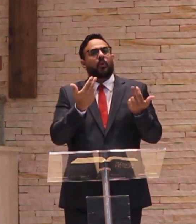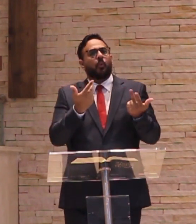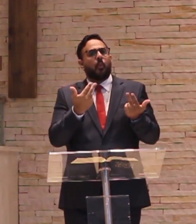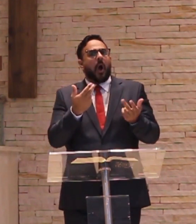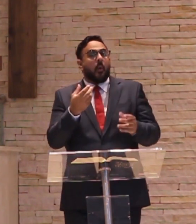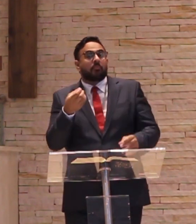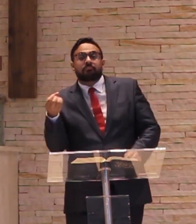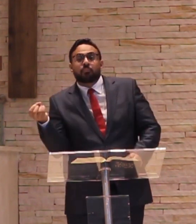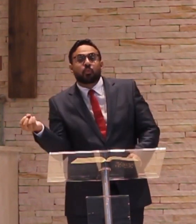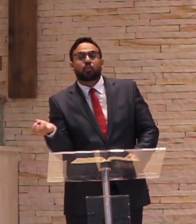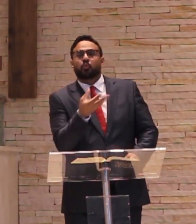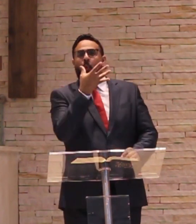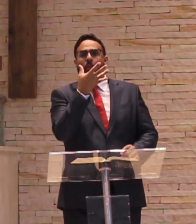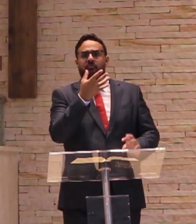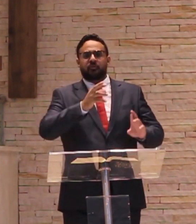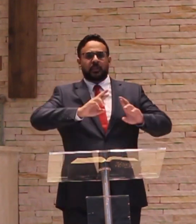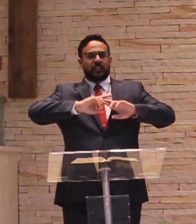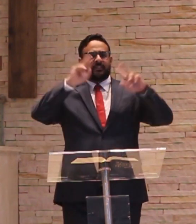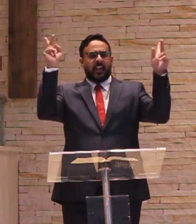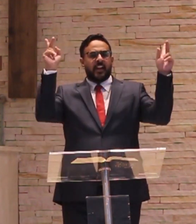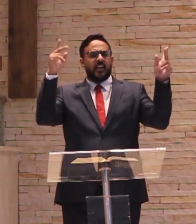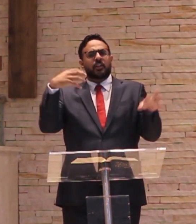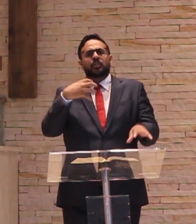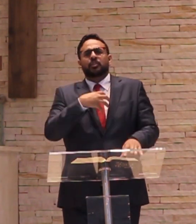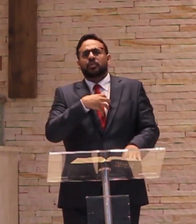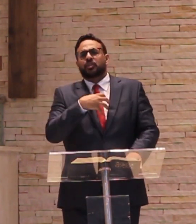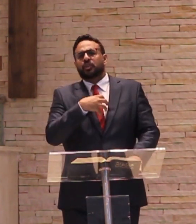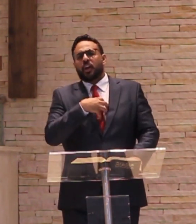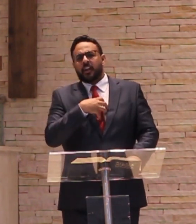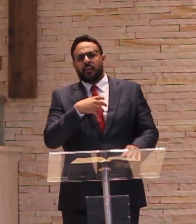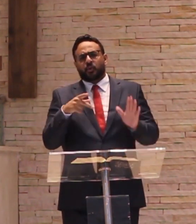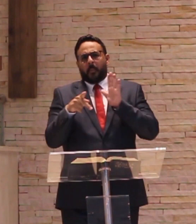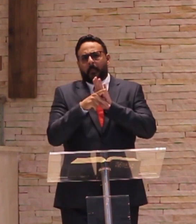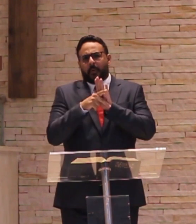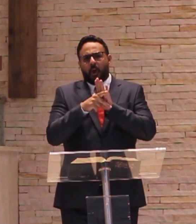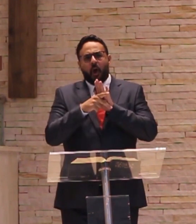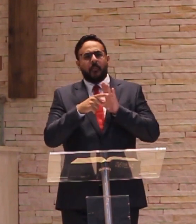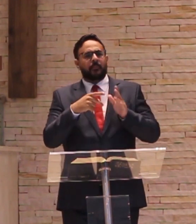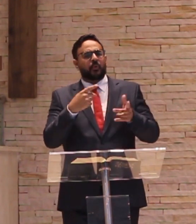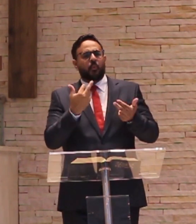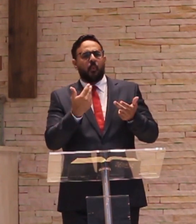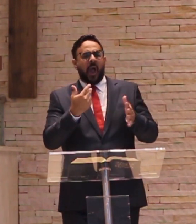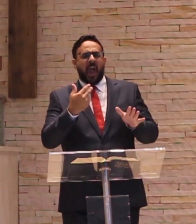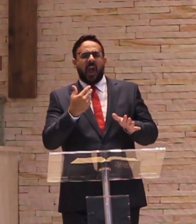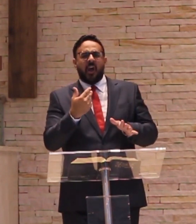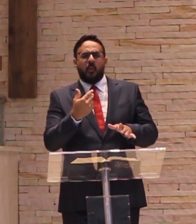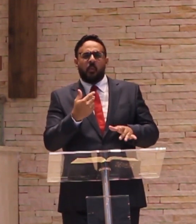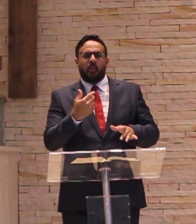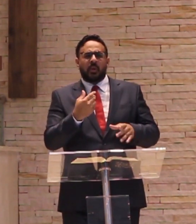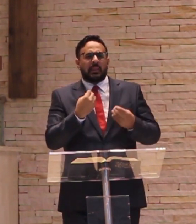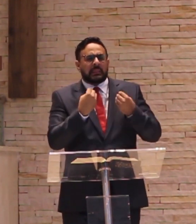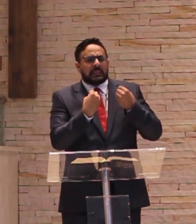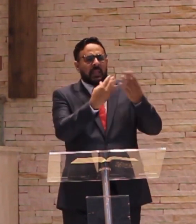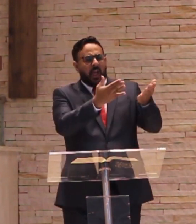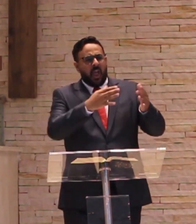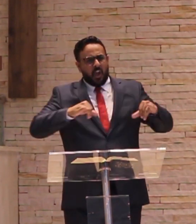dele ser crucificado. Era uma novidade dentro do Império Romano essa maneira de executar